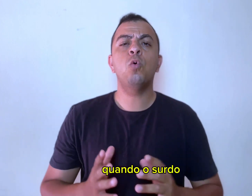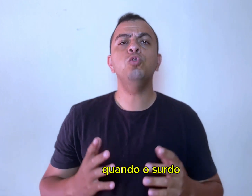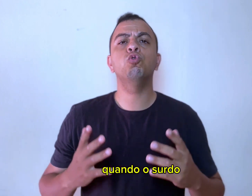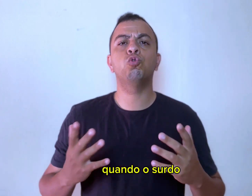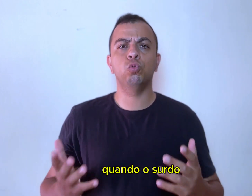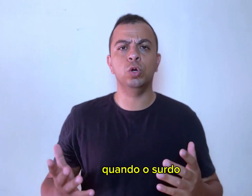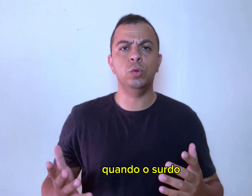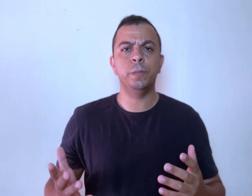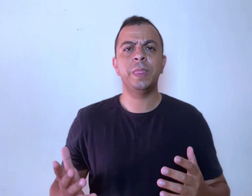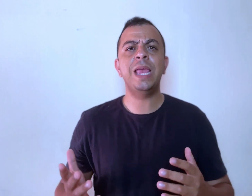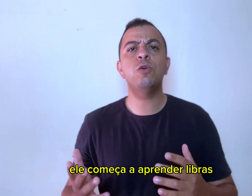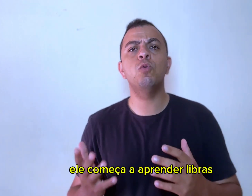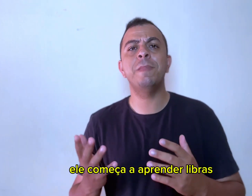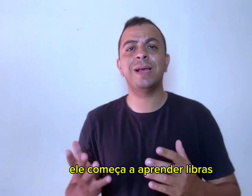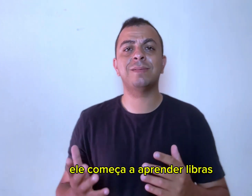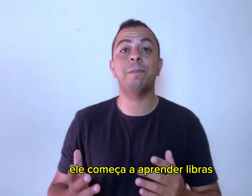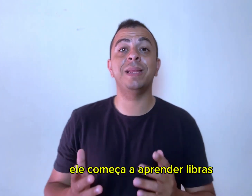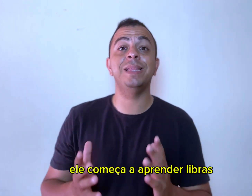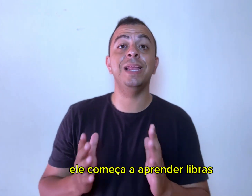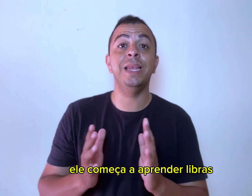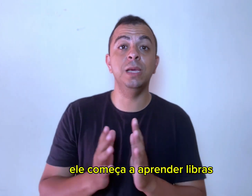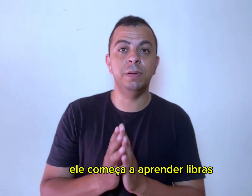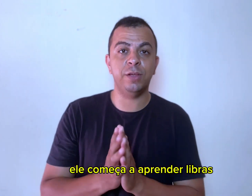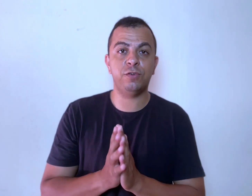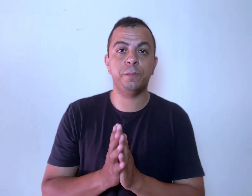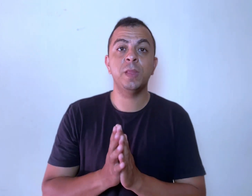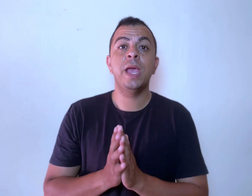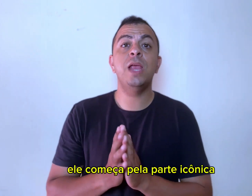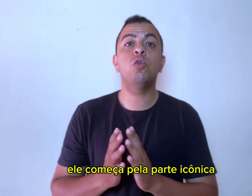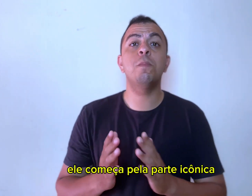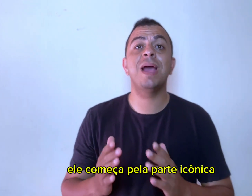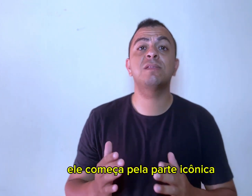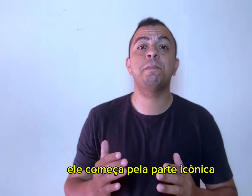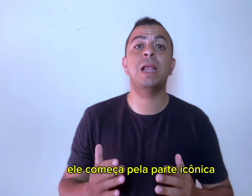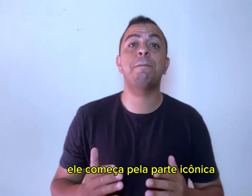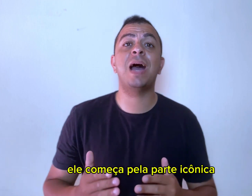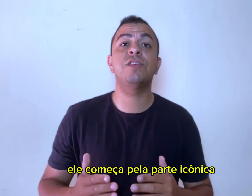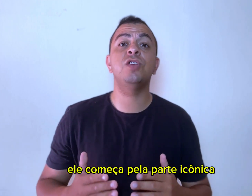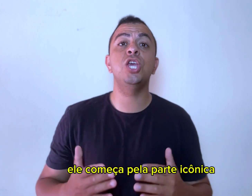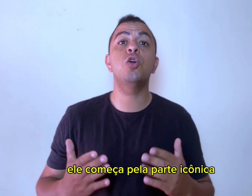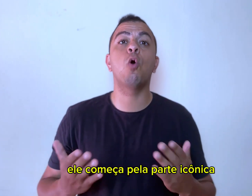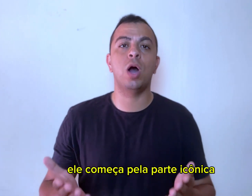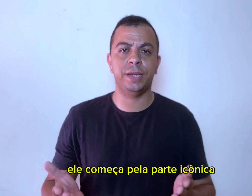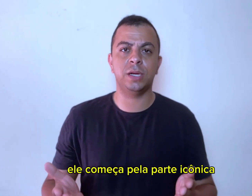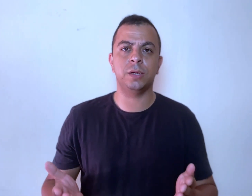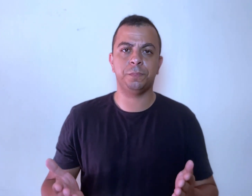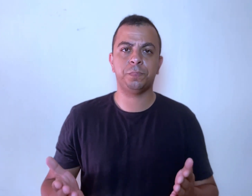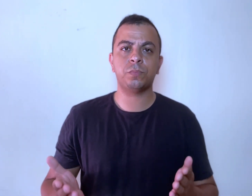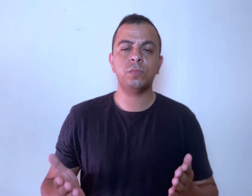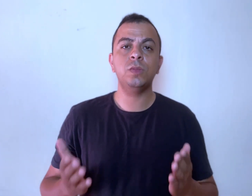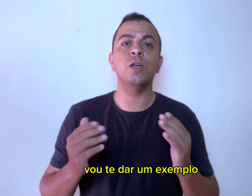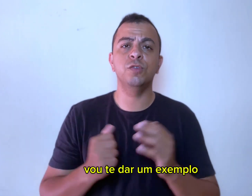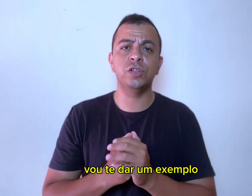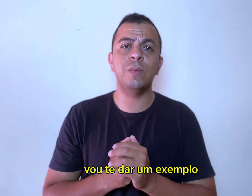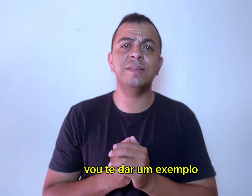Quando o surdo, ele começa a aprender Libras, ele começa pela parte icônica. Vou te dar um